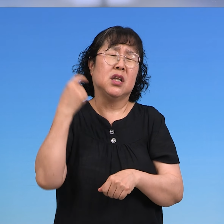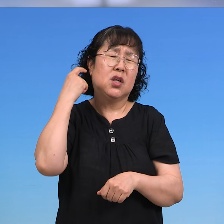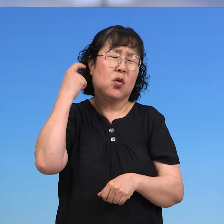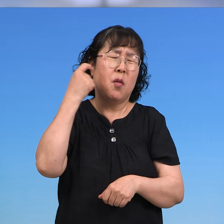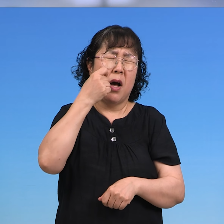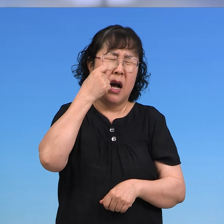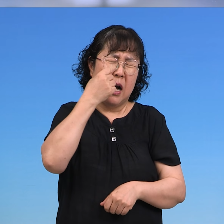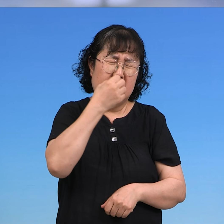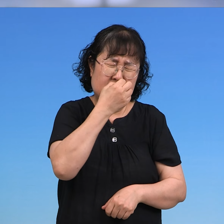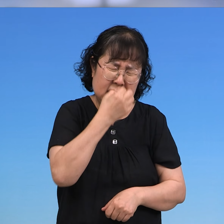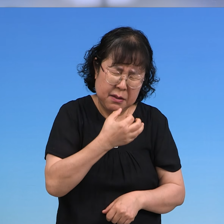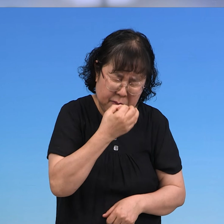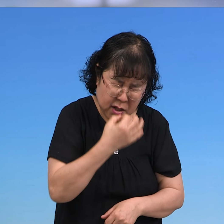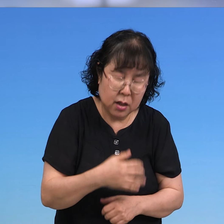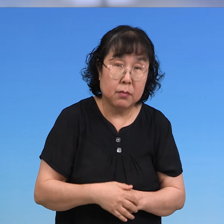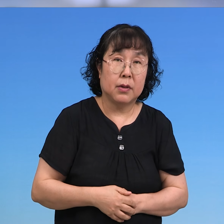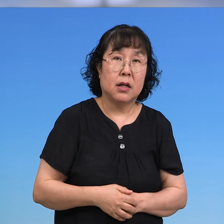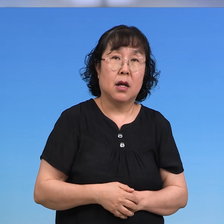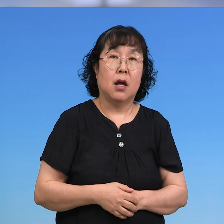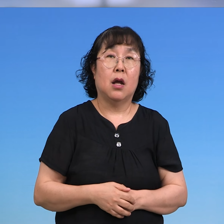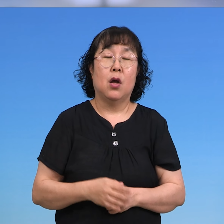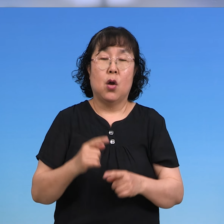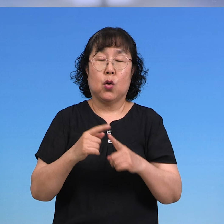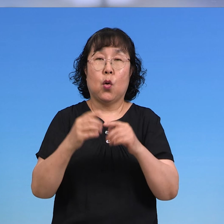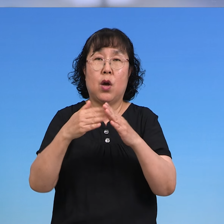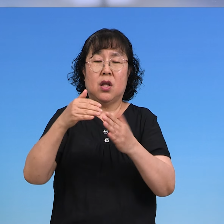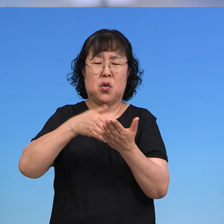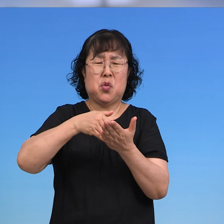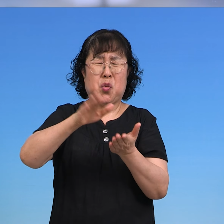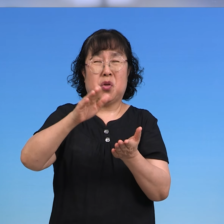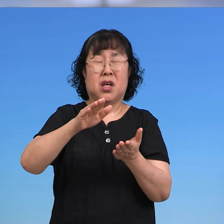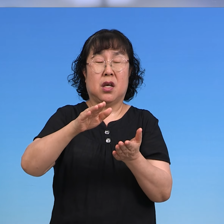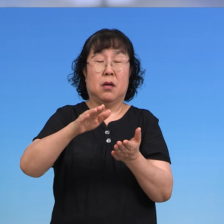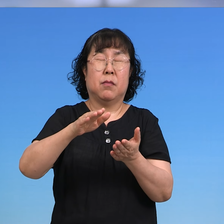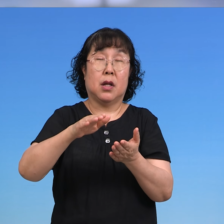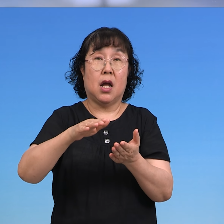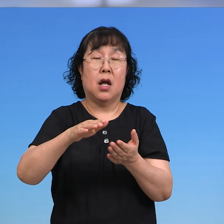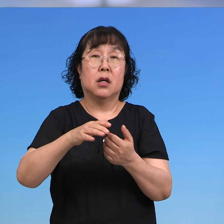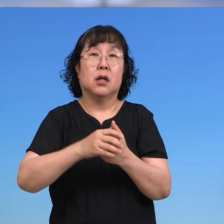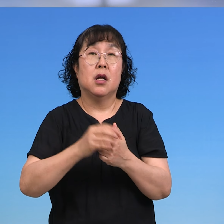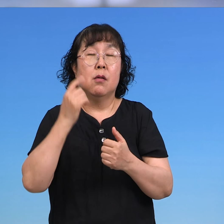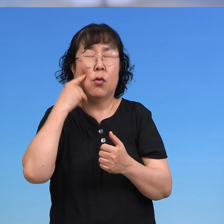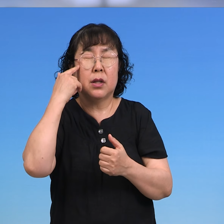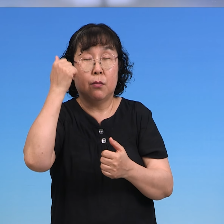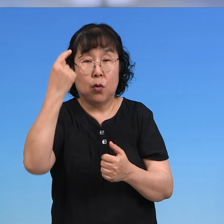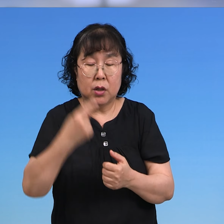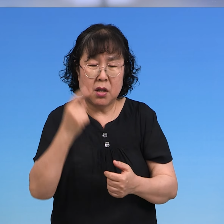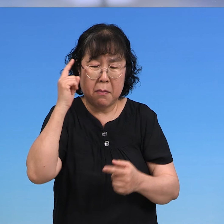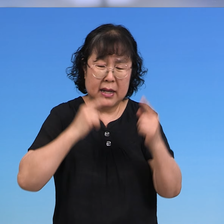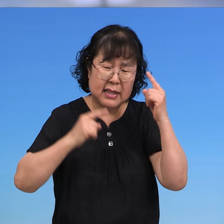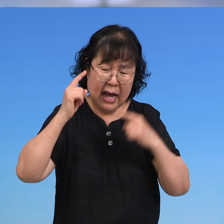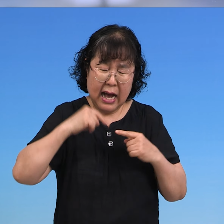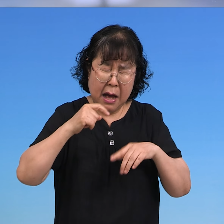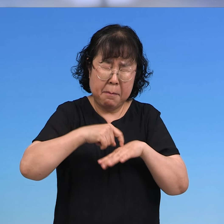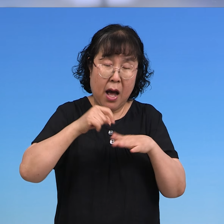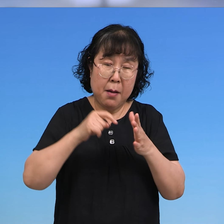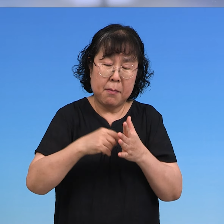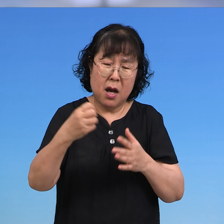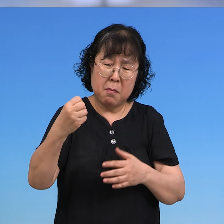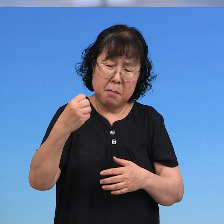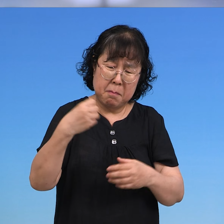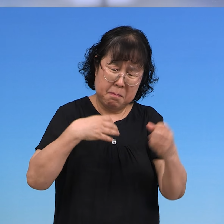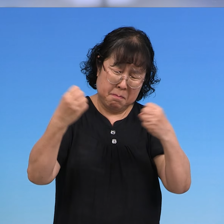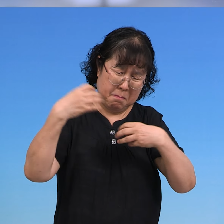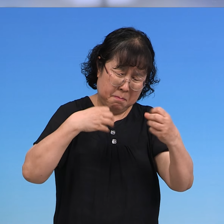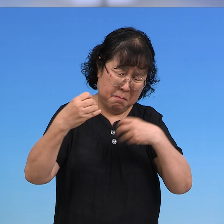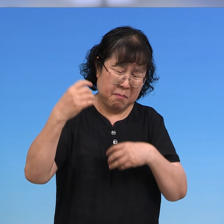때 교회에서 쫓겨나신 목사님이 와요. 오셔갖고 너무너무 그 상한 마음을 토해내세요. 그러다